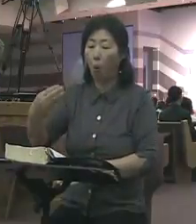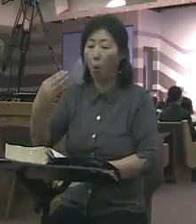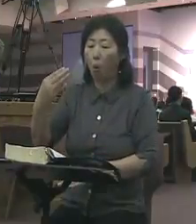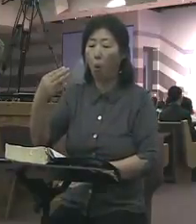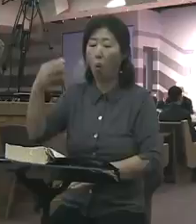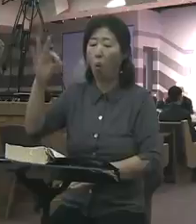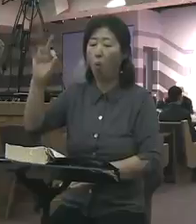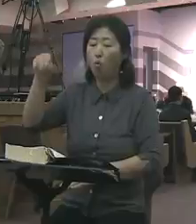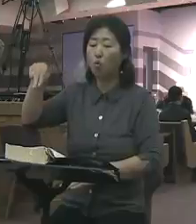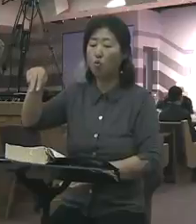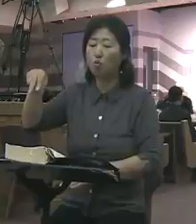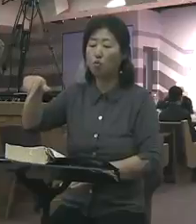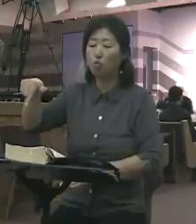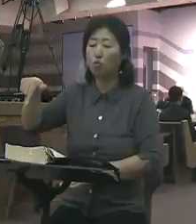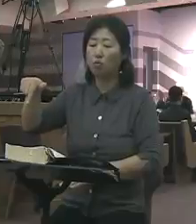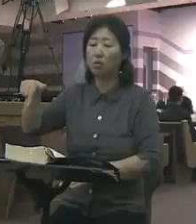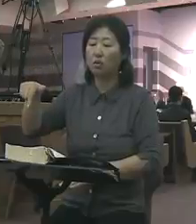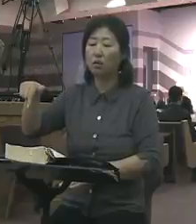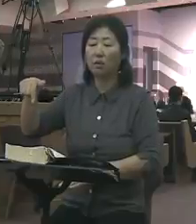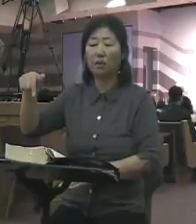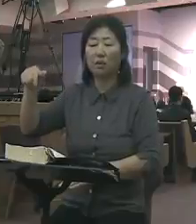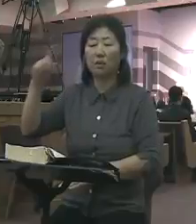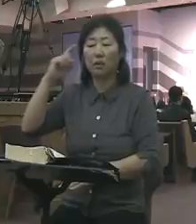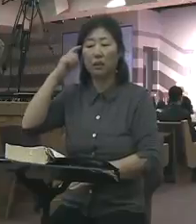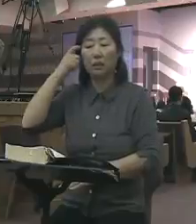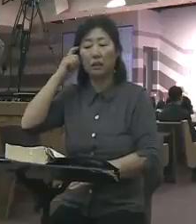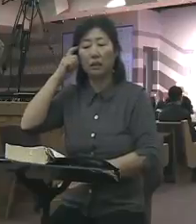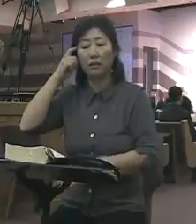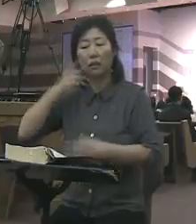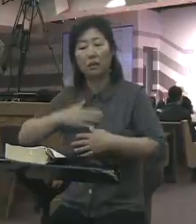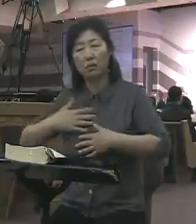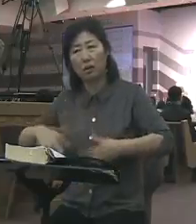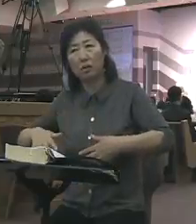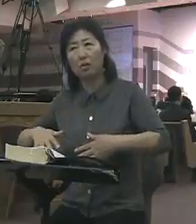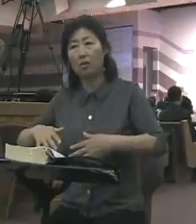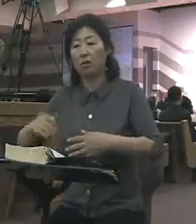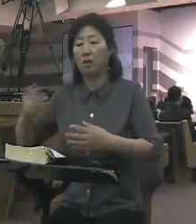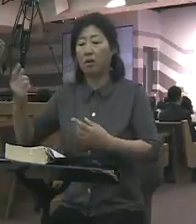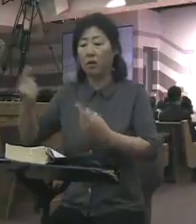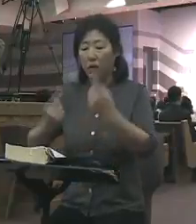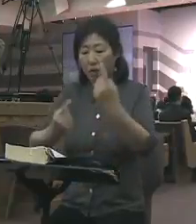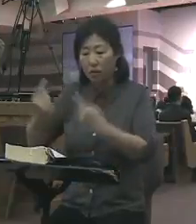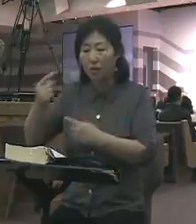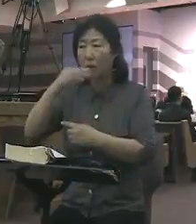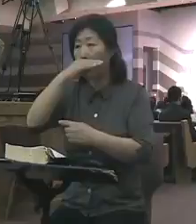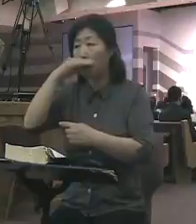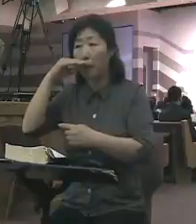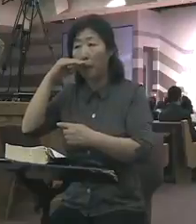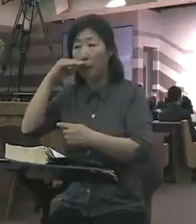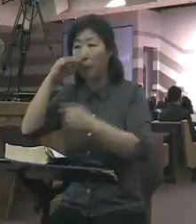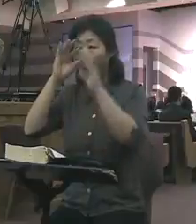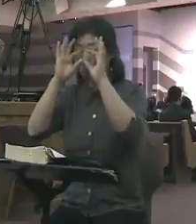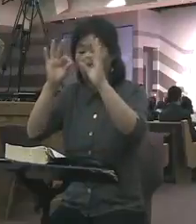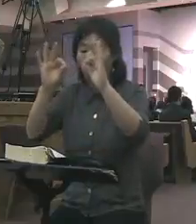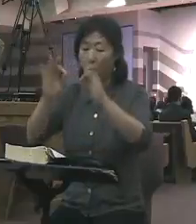골육에 대한 그 의식이 약해지면 형제를 제대로 우리가 보고 받아들이지